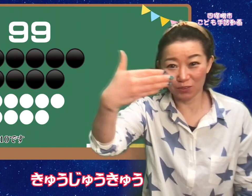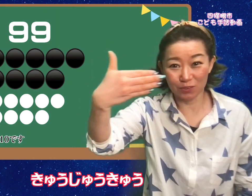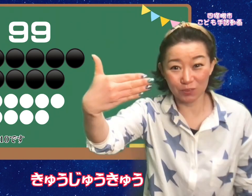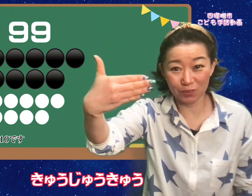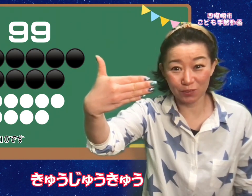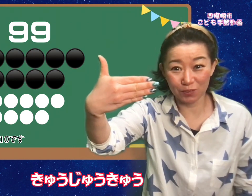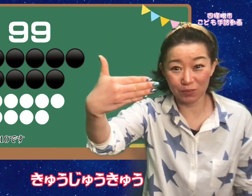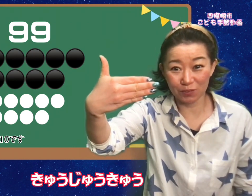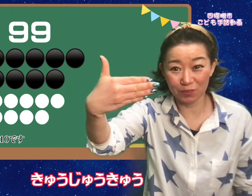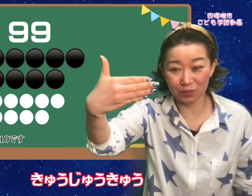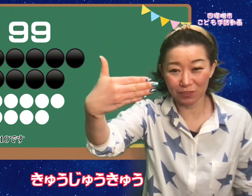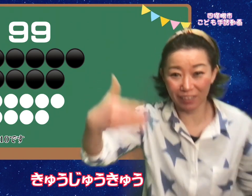99。